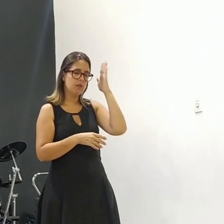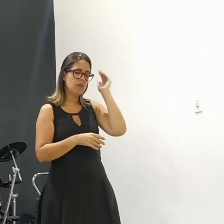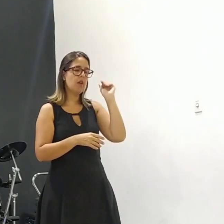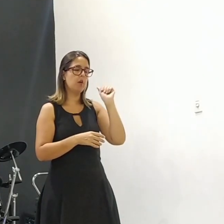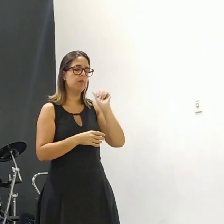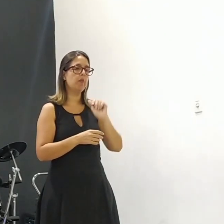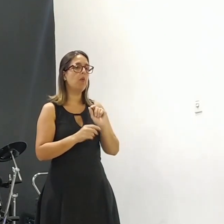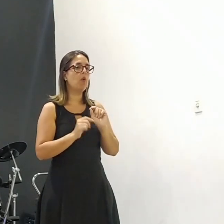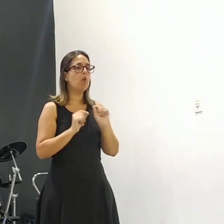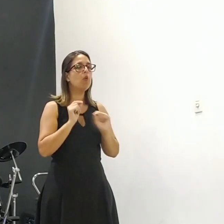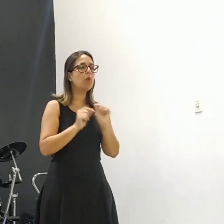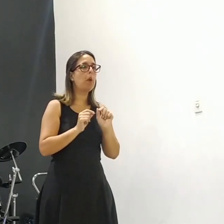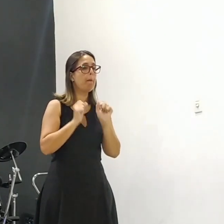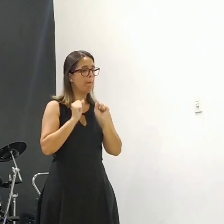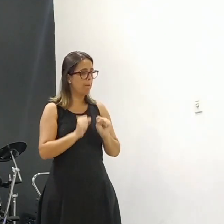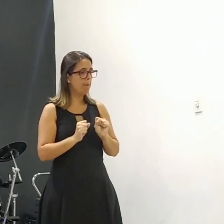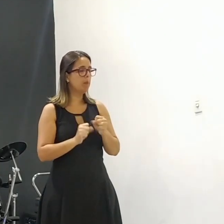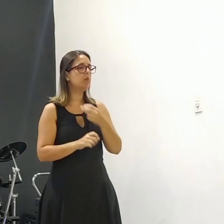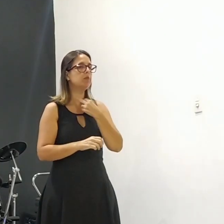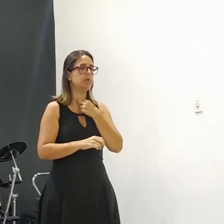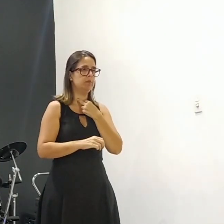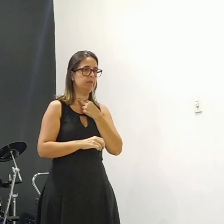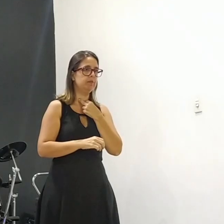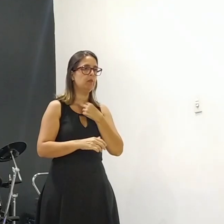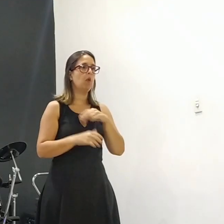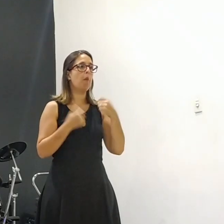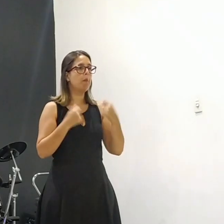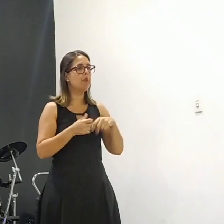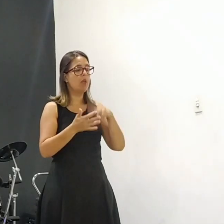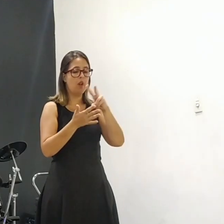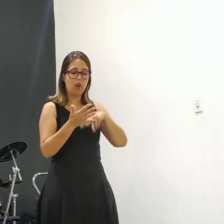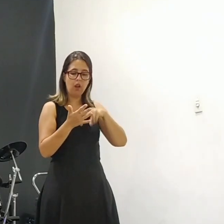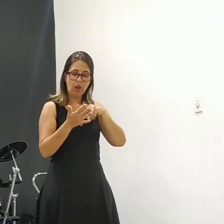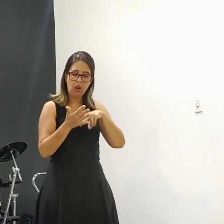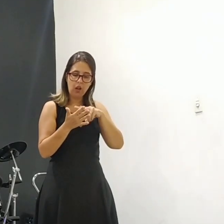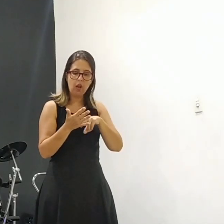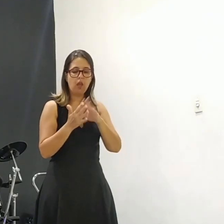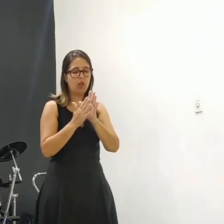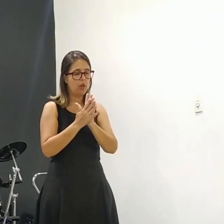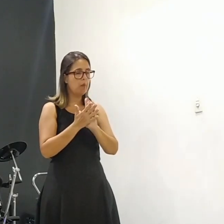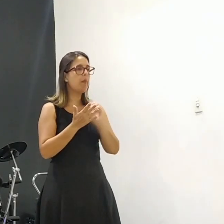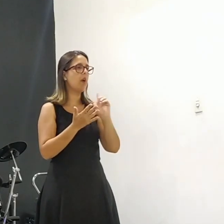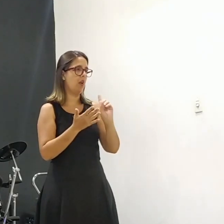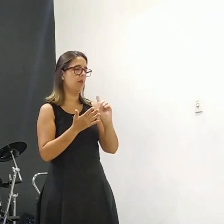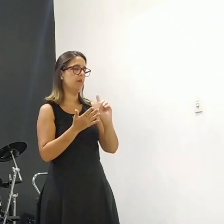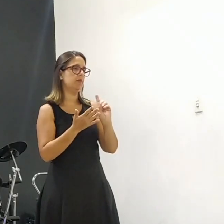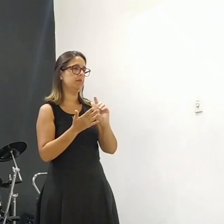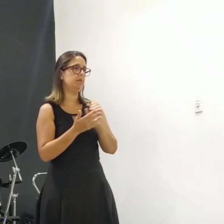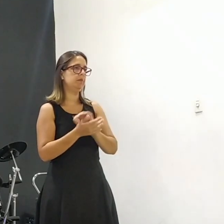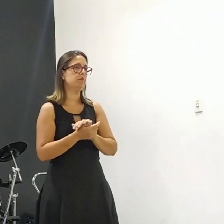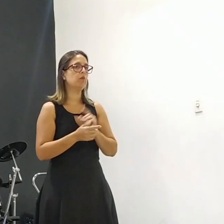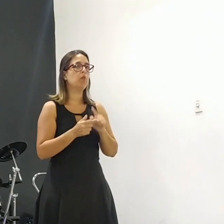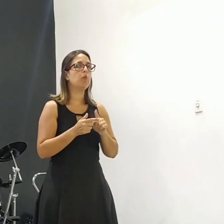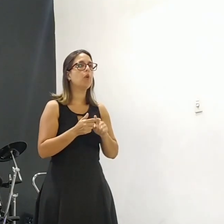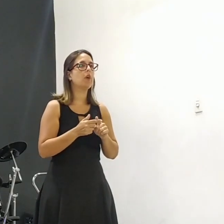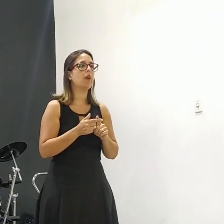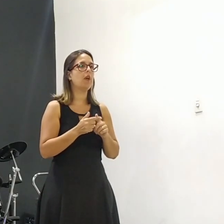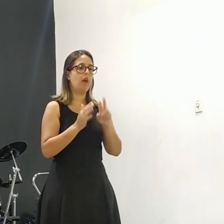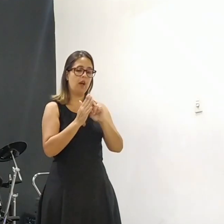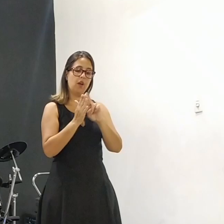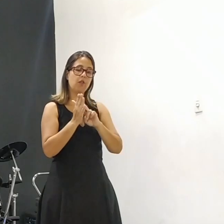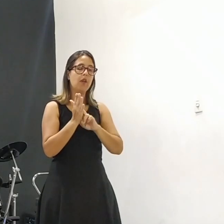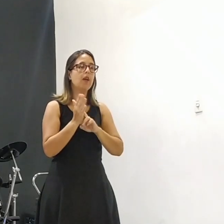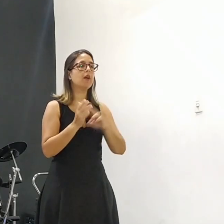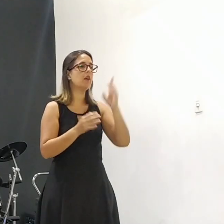sabe. Então você tem que ler a palavra, tem que ter esse contato com a palavra, porque é ela que estabelece os limites de